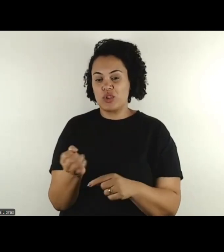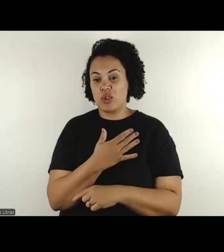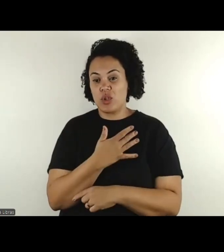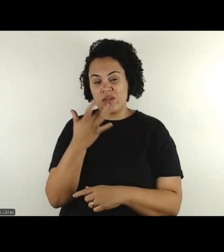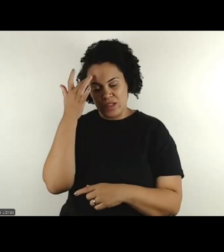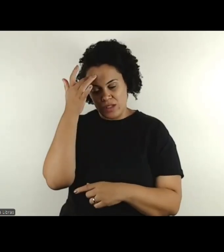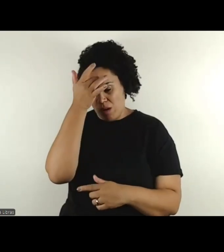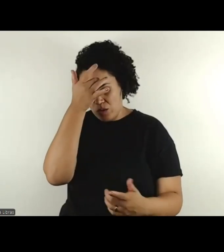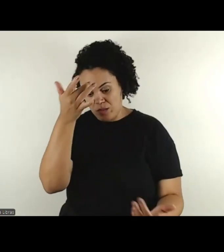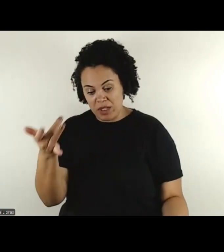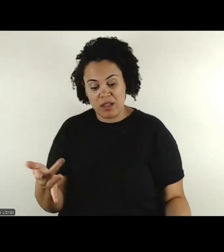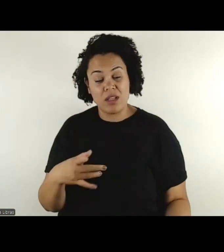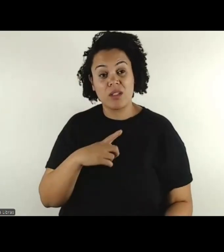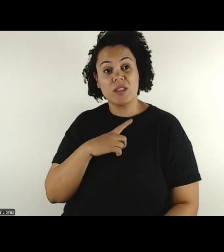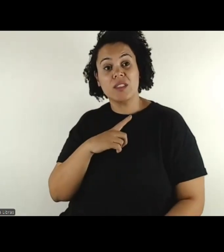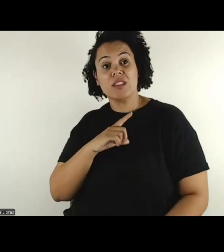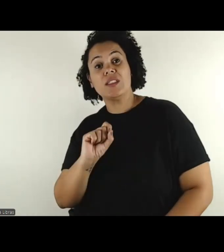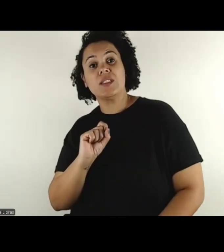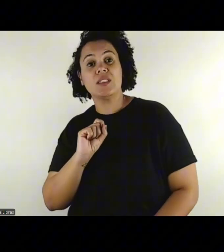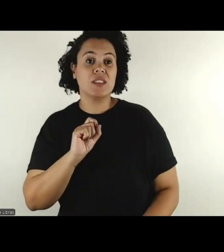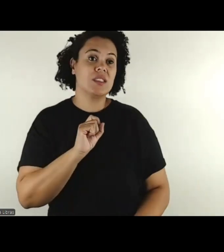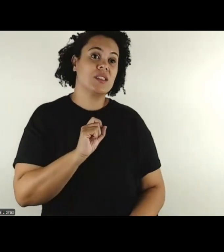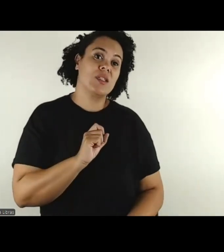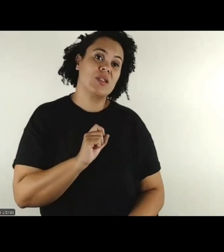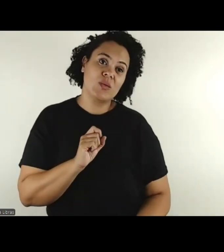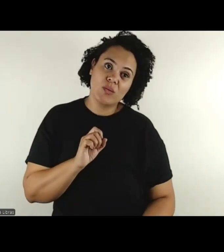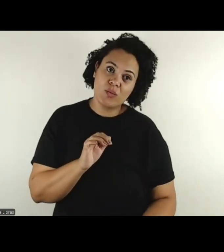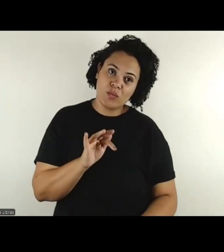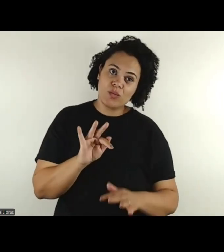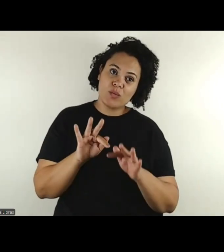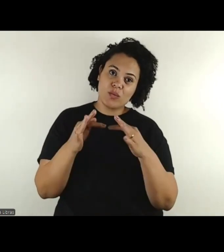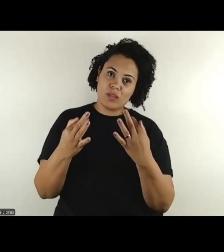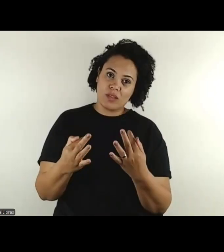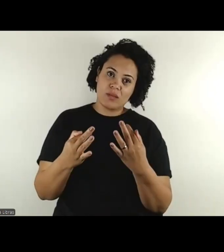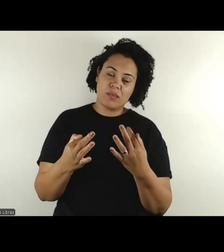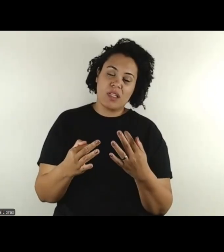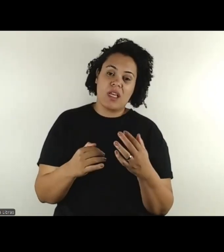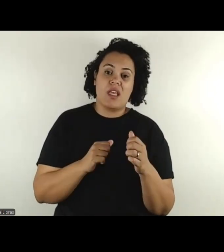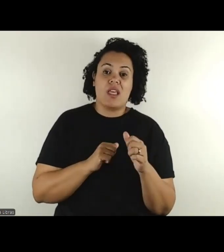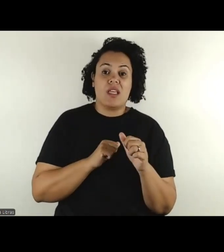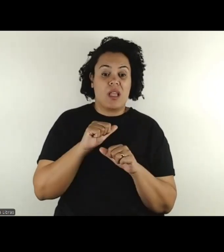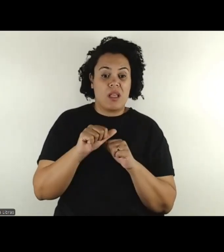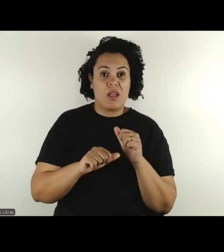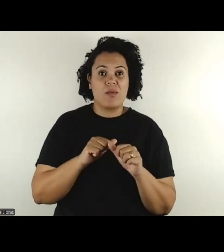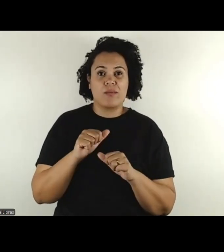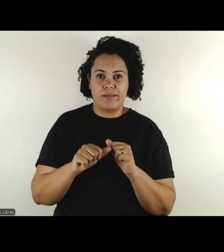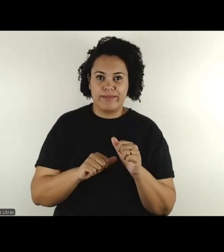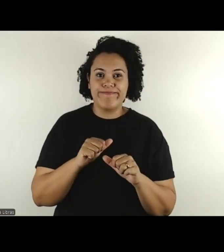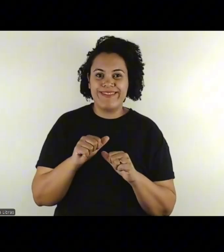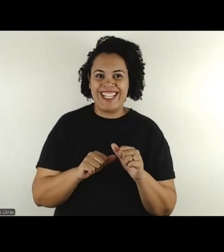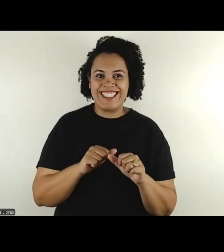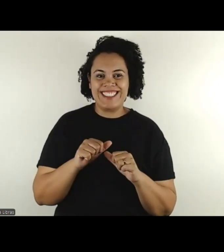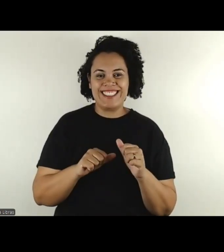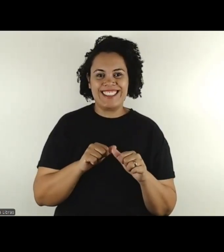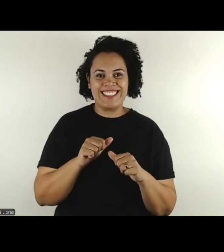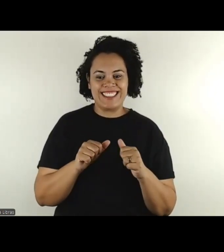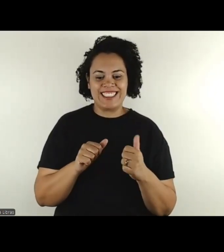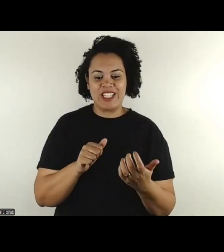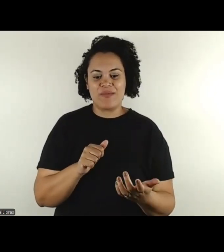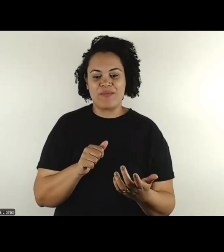que por si só ela já representava uma desconstrução da reforma psiquiátrica, né? Além dela ser, né, um